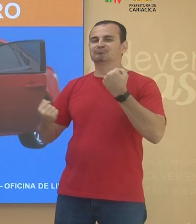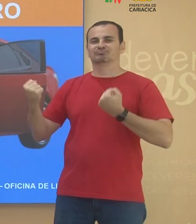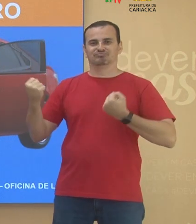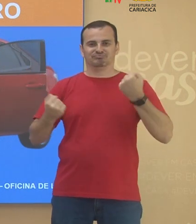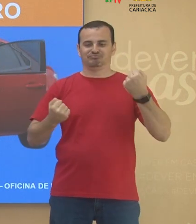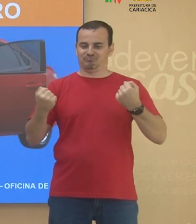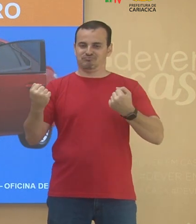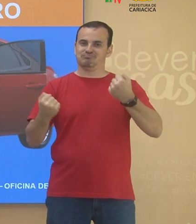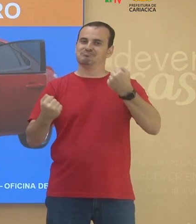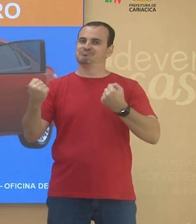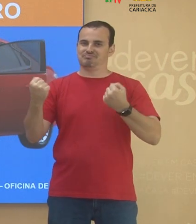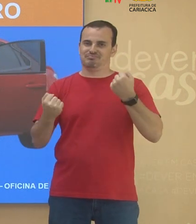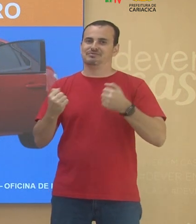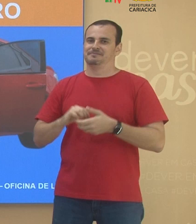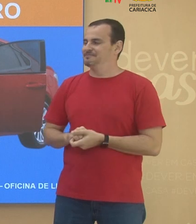Parabéns! Carro.